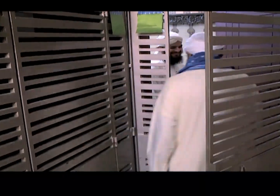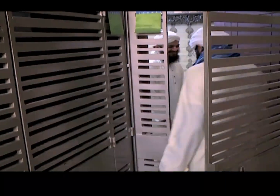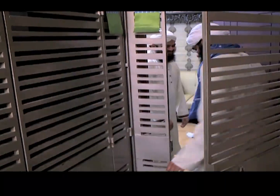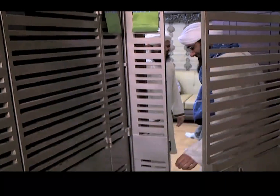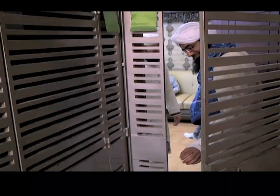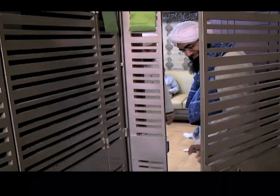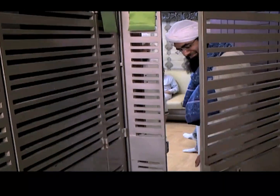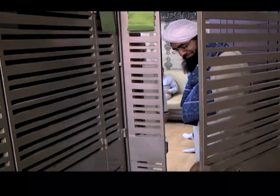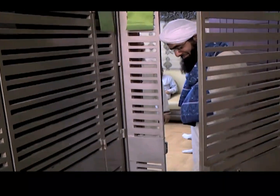ہمارا